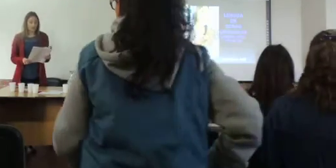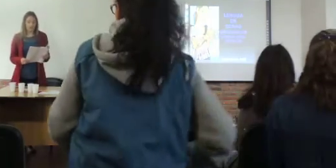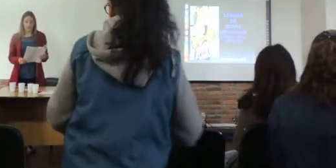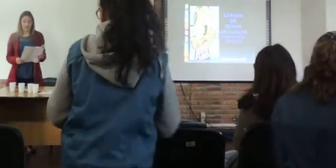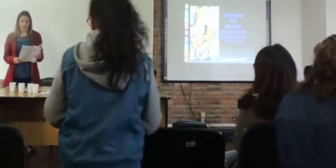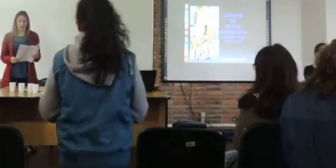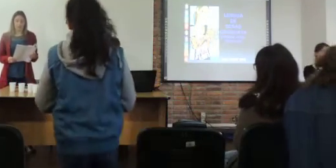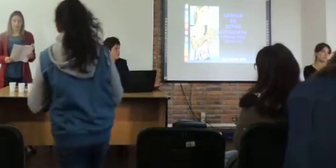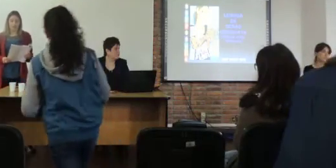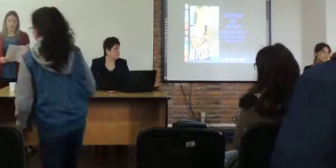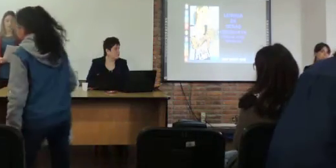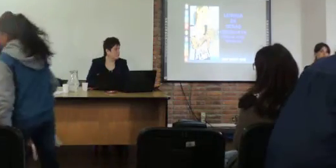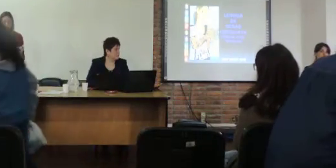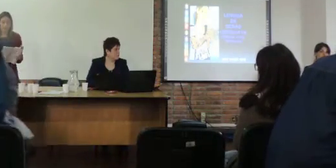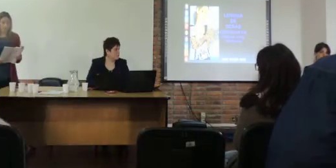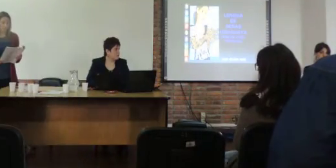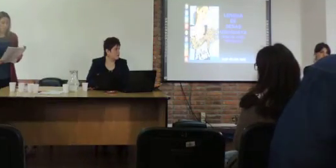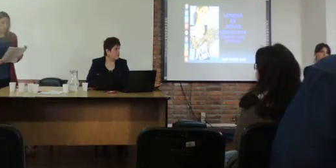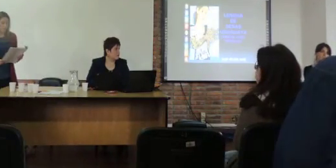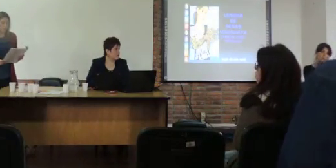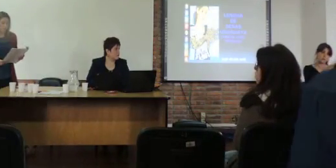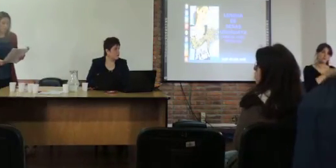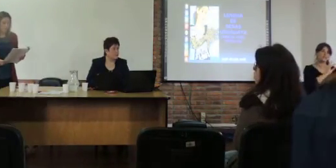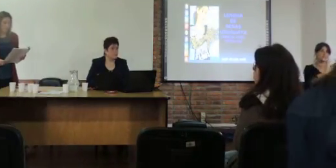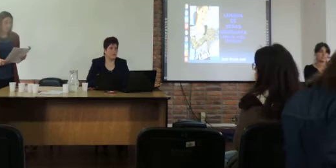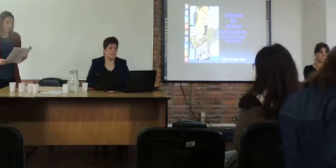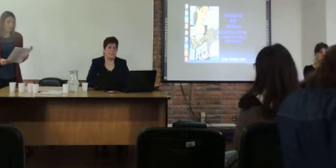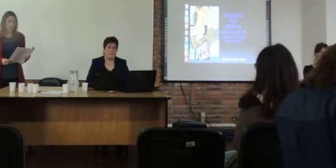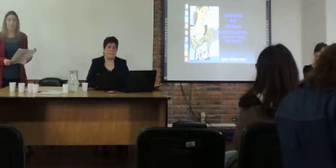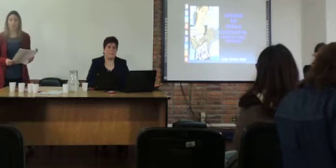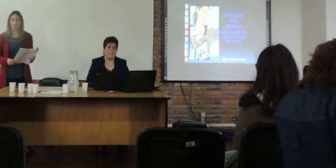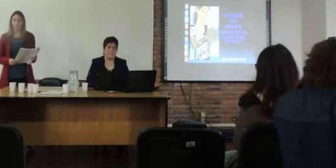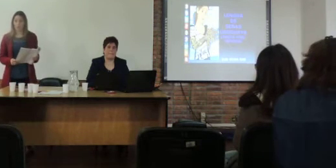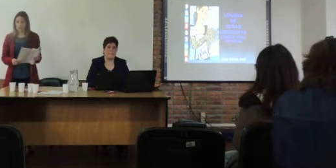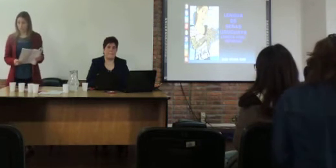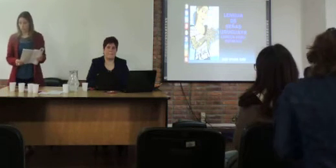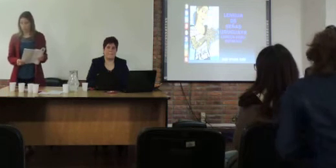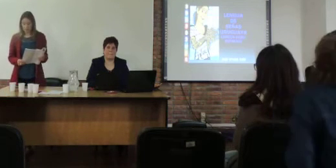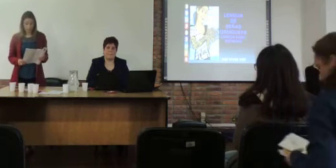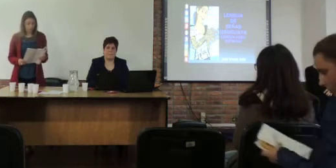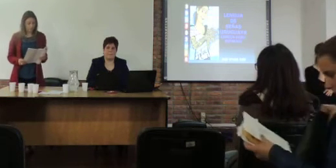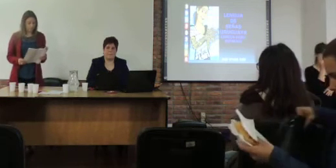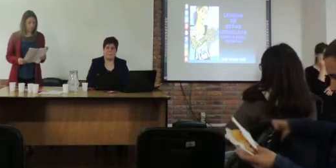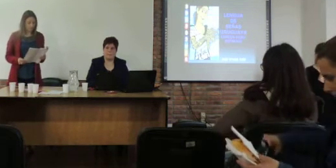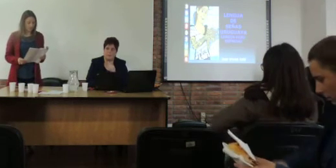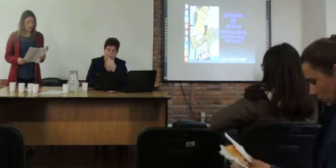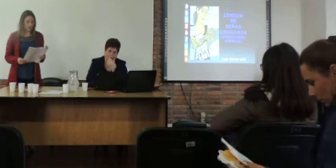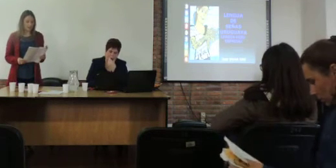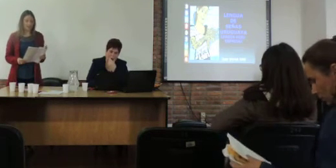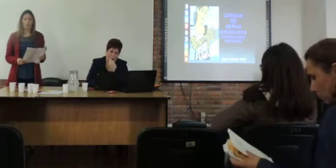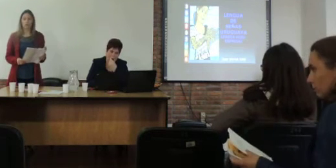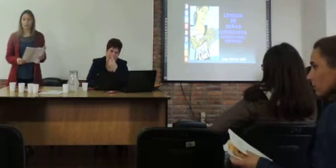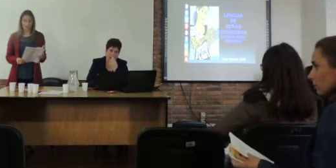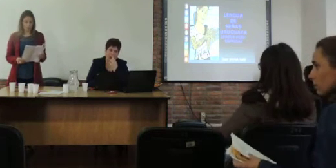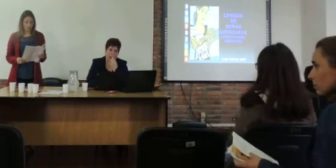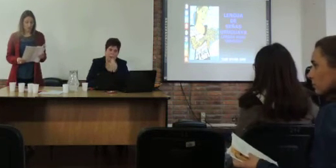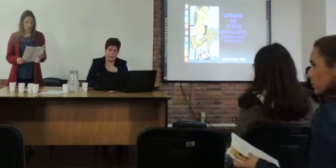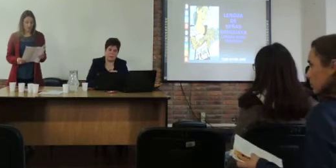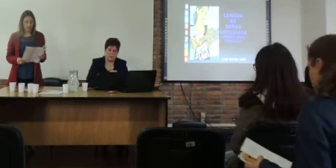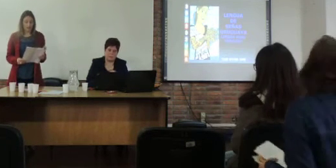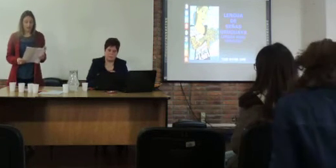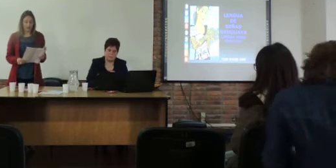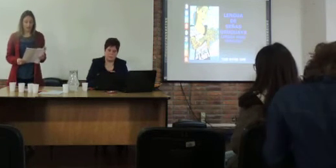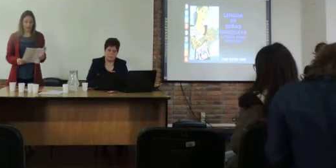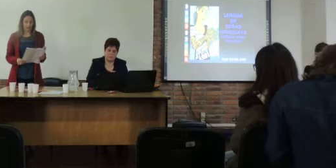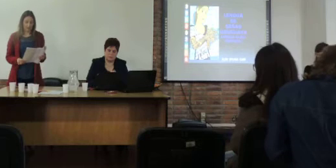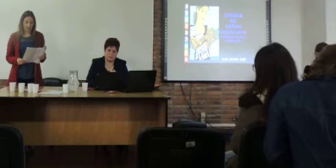a término de la Tecnicatura Universitaria en Interpretación de Lengua de Señas Uruguaya, UNILSU. Es directora